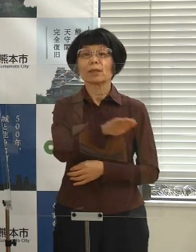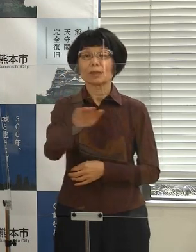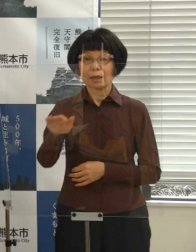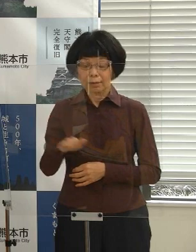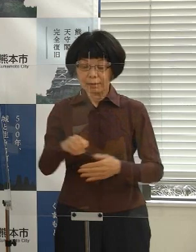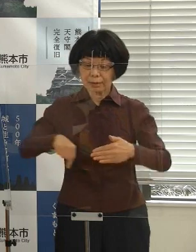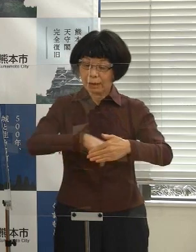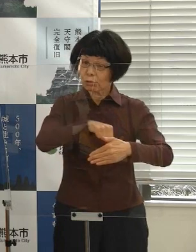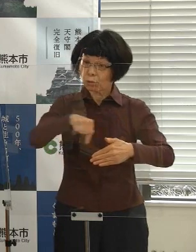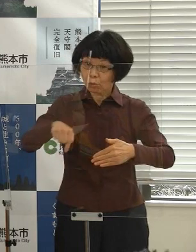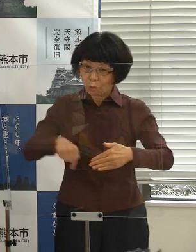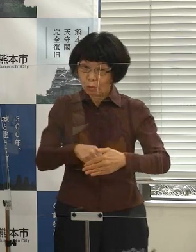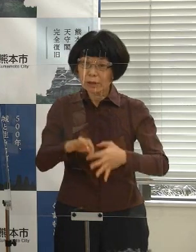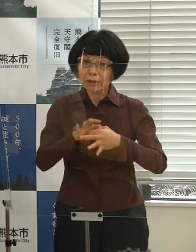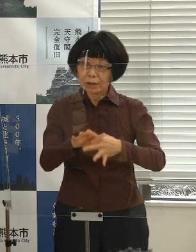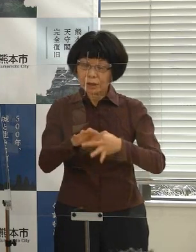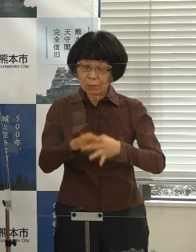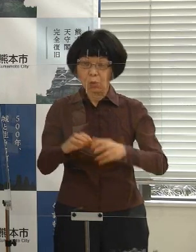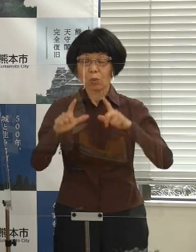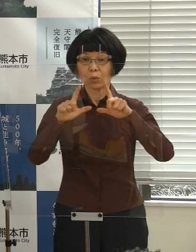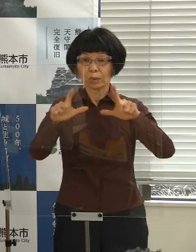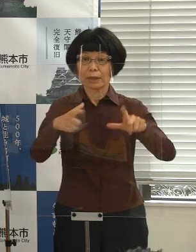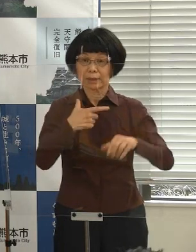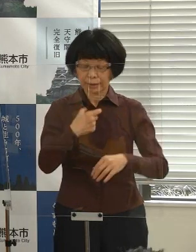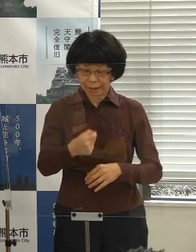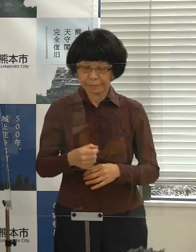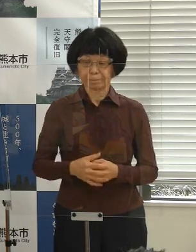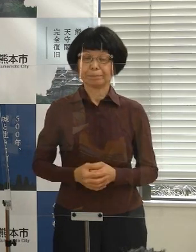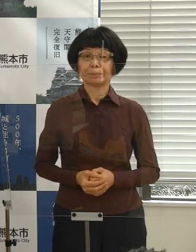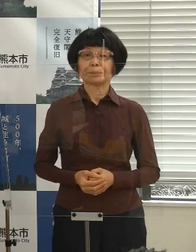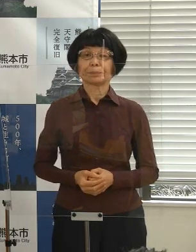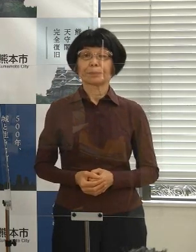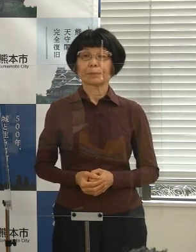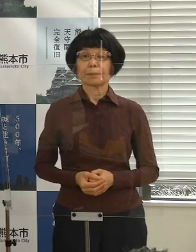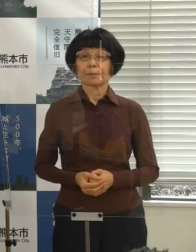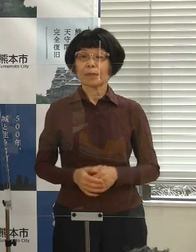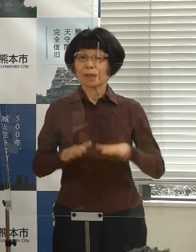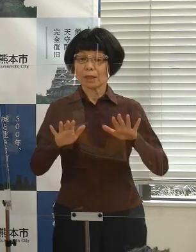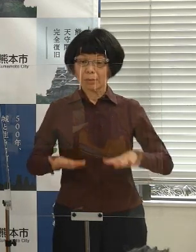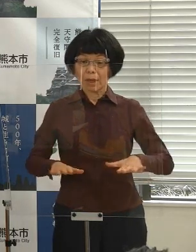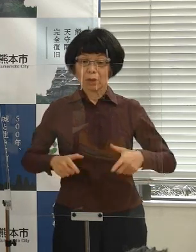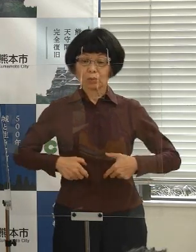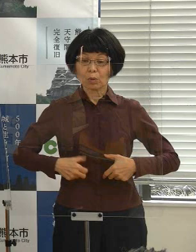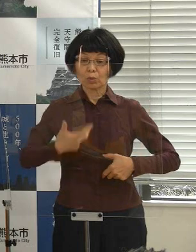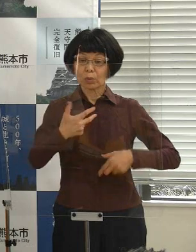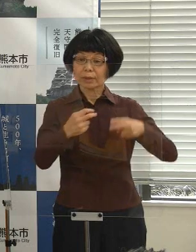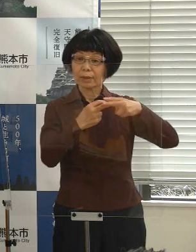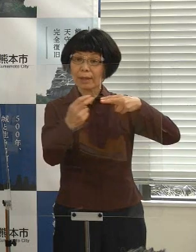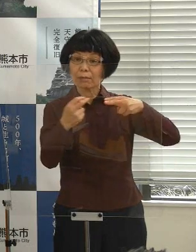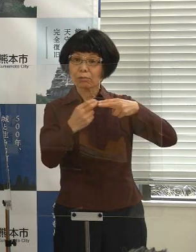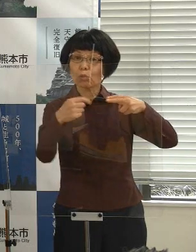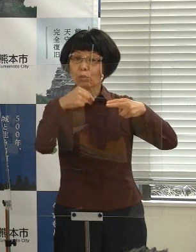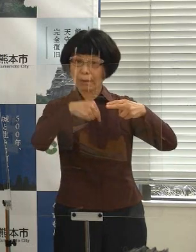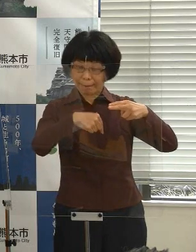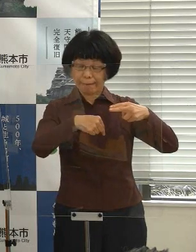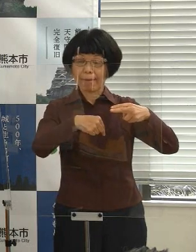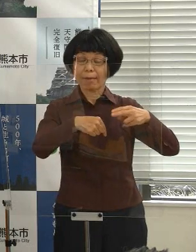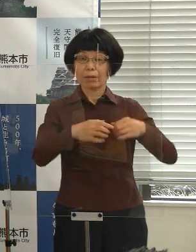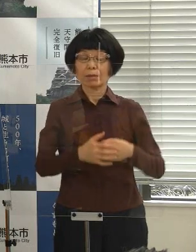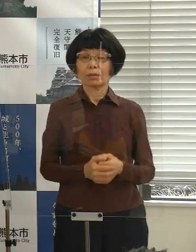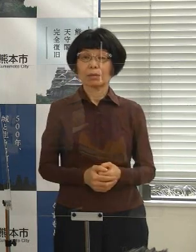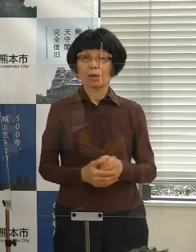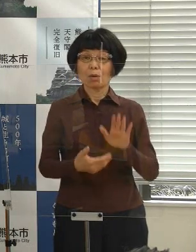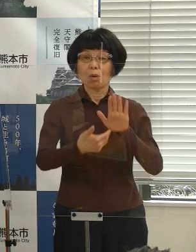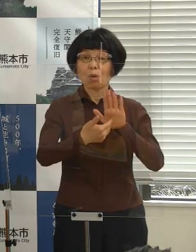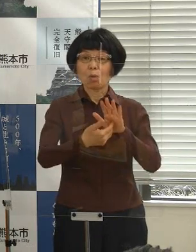てもお知らせをさせていただきたいと思います。それからあと今市電の中にはこの、防犯用の